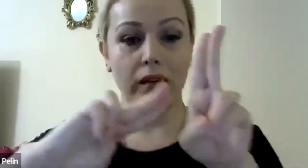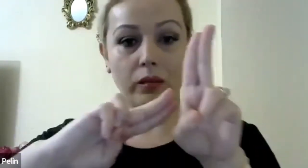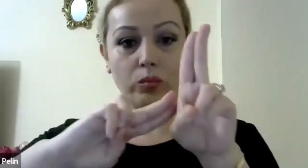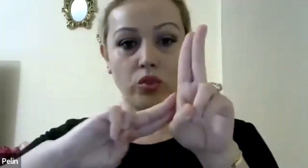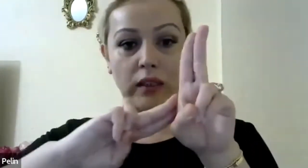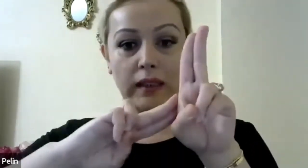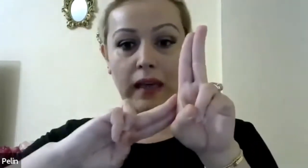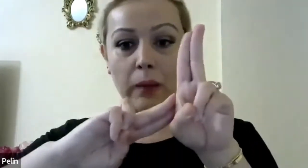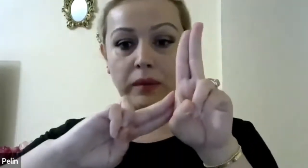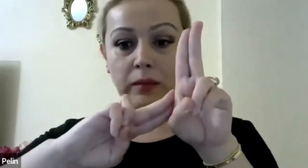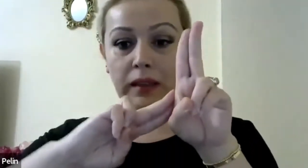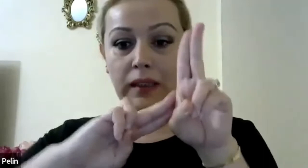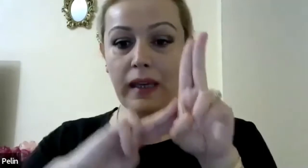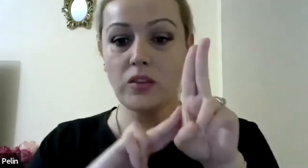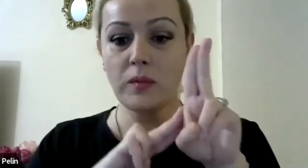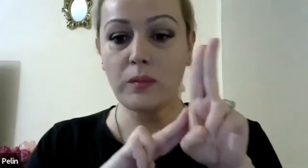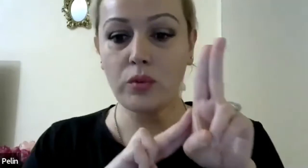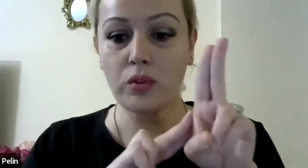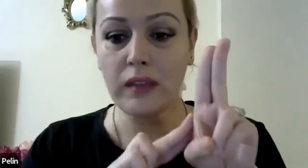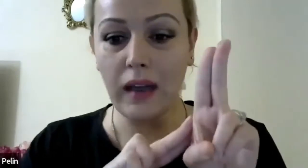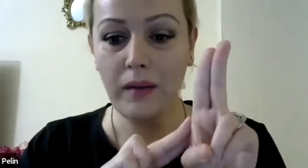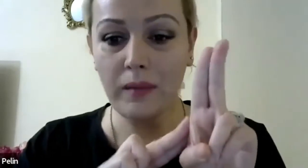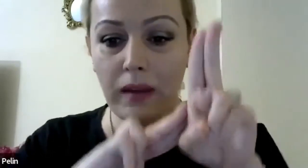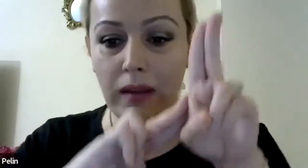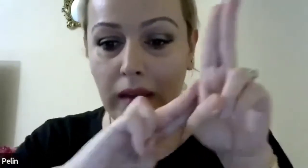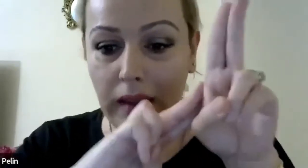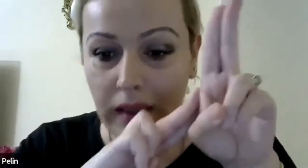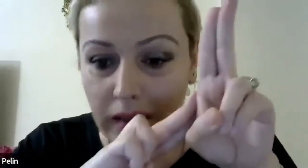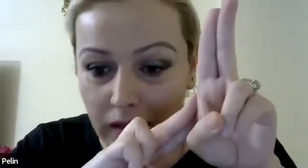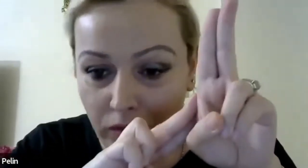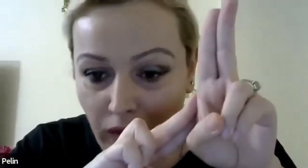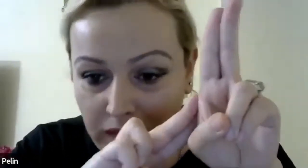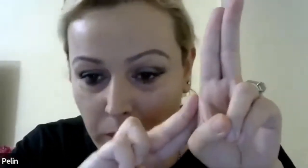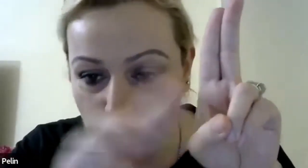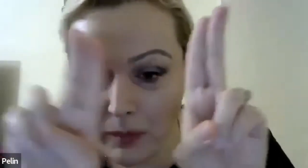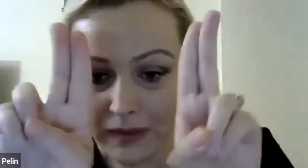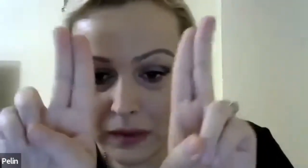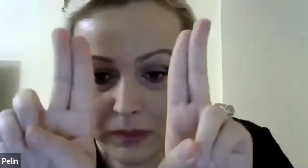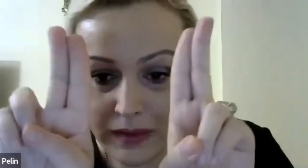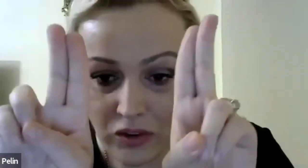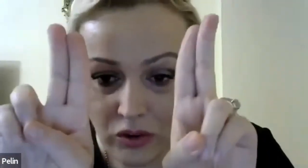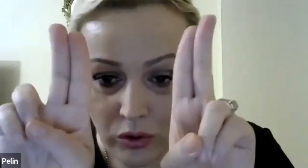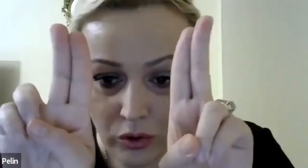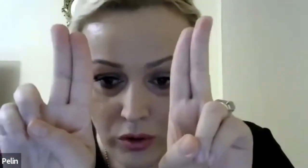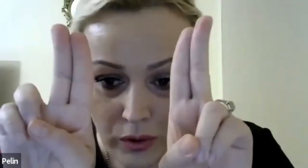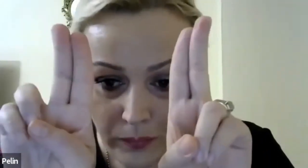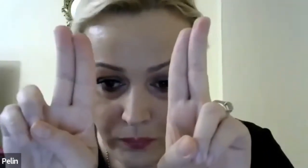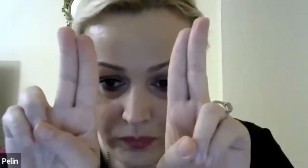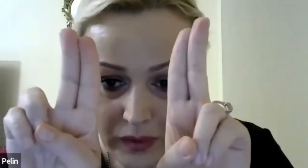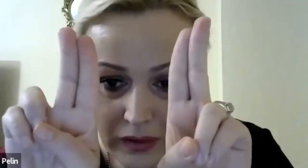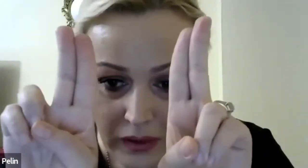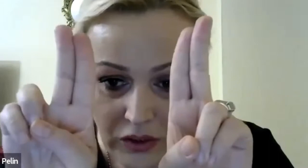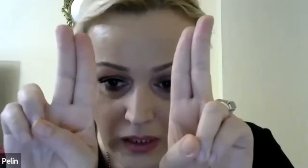Bu şekilde yaptığımda K. Şimdi burada Fatih Bey, parmakları birleştiriyoruz. Açık